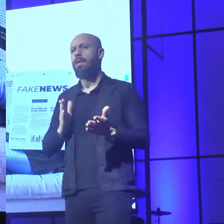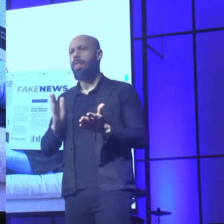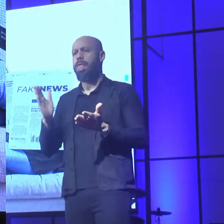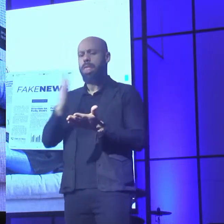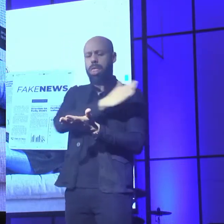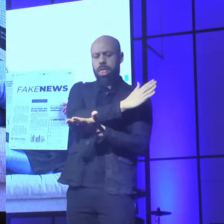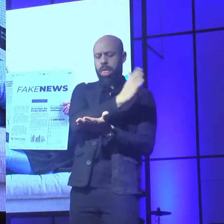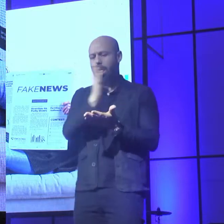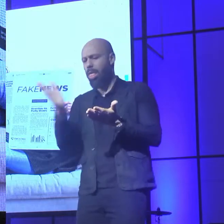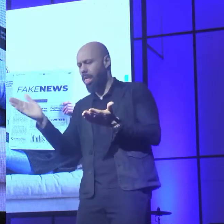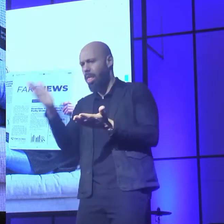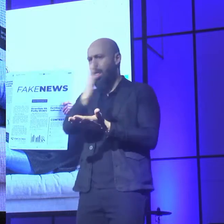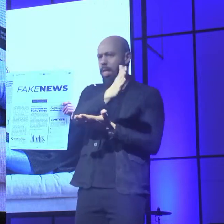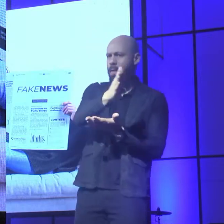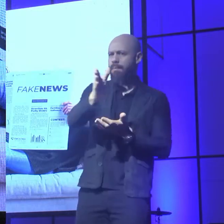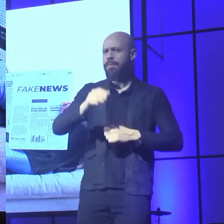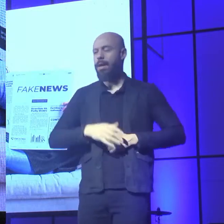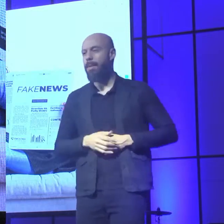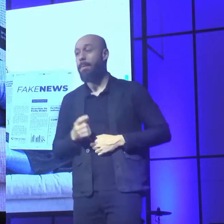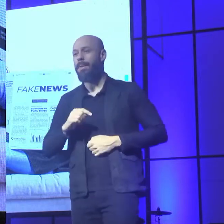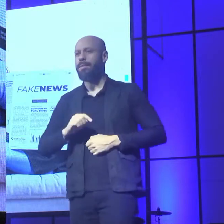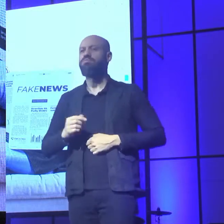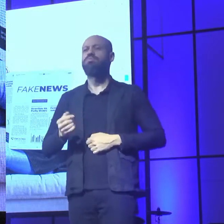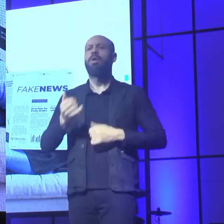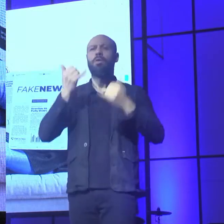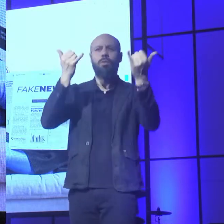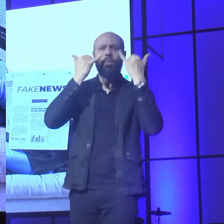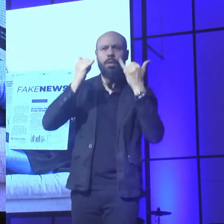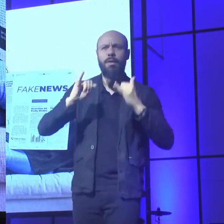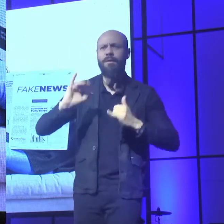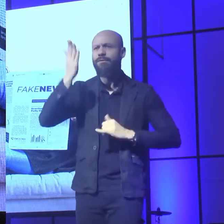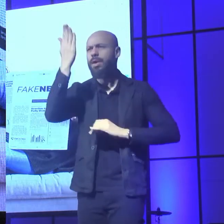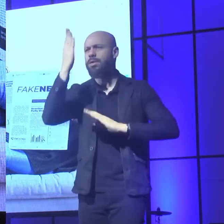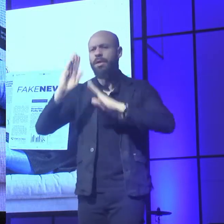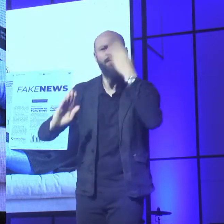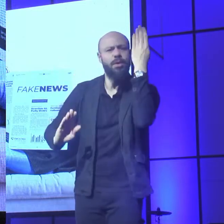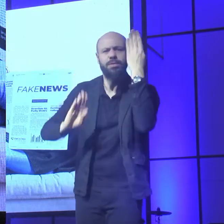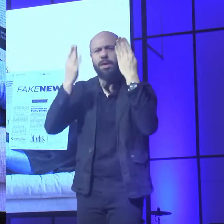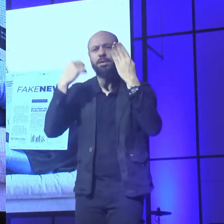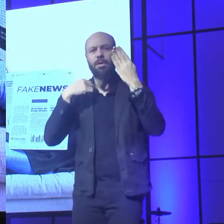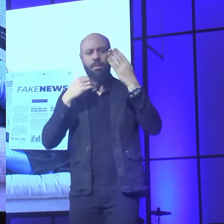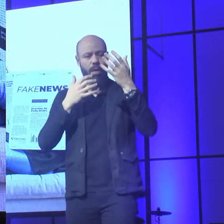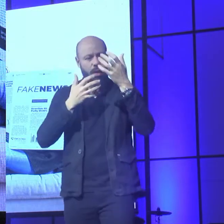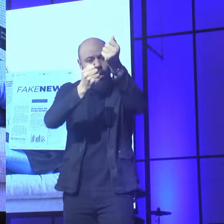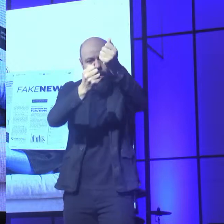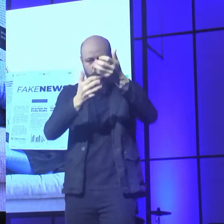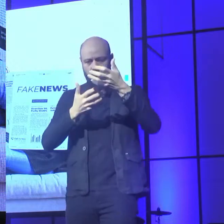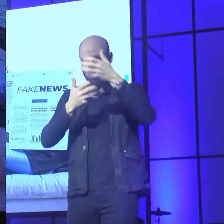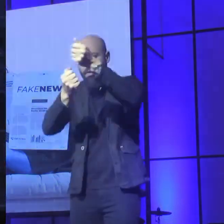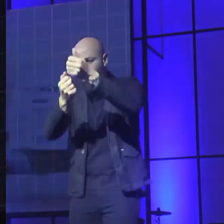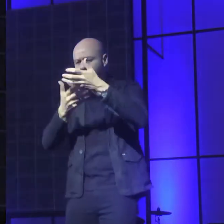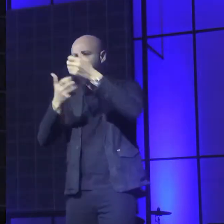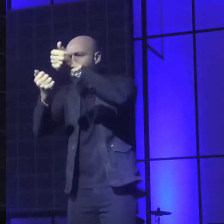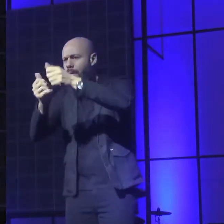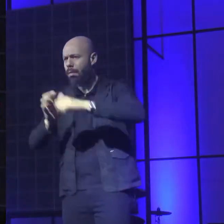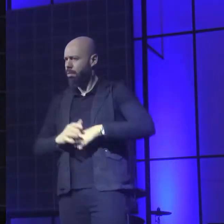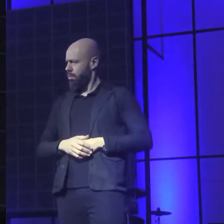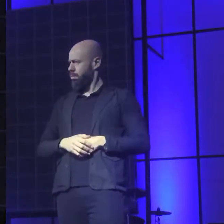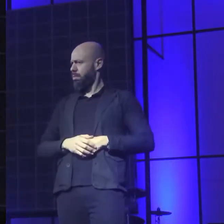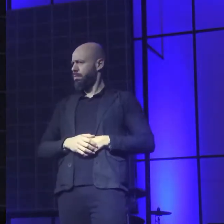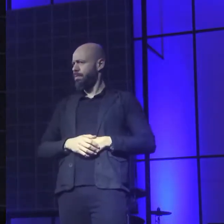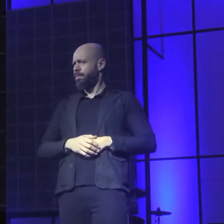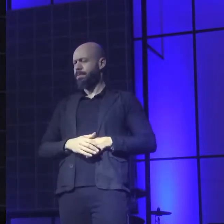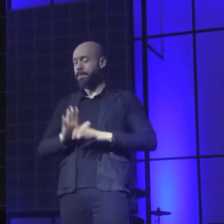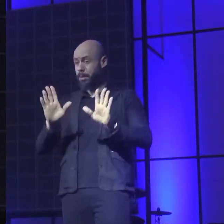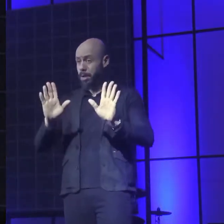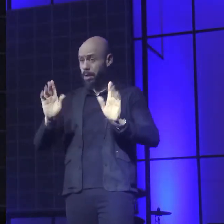de falácias, em notícias falsas, em fake news. Mas afinal, o que é verdade? O que é verdade no meio de